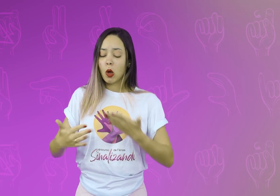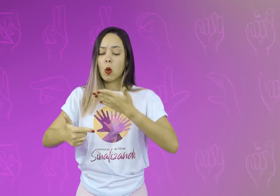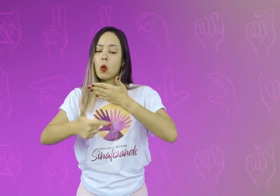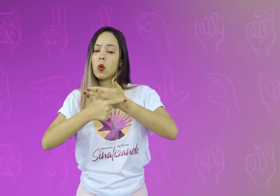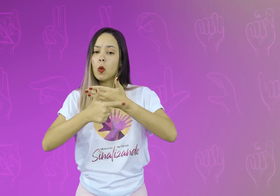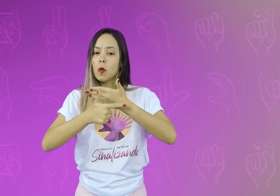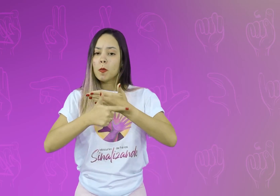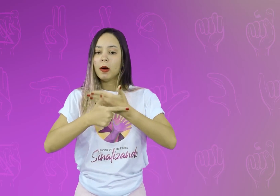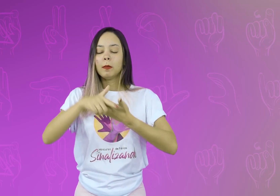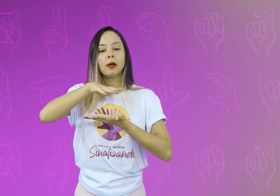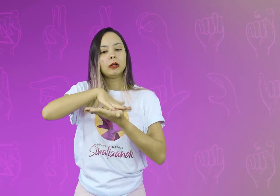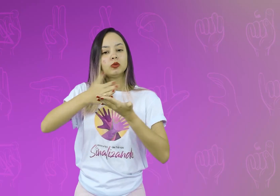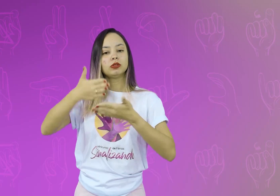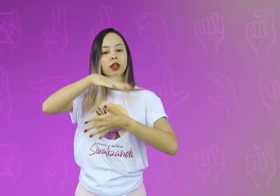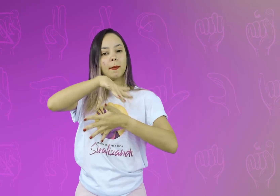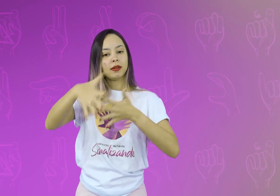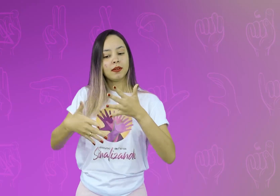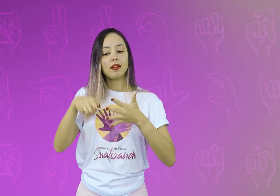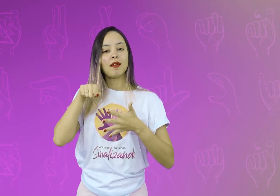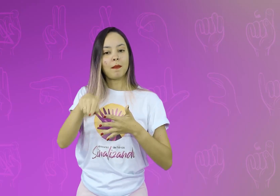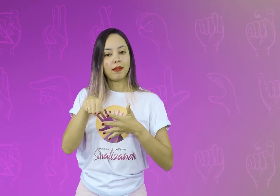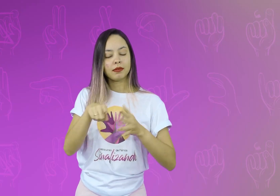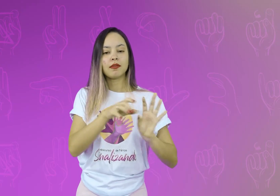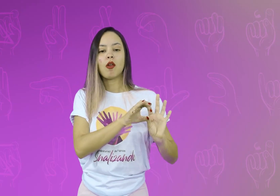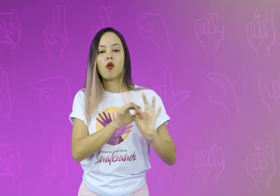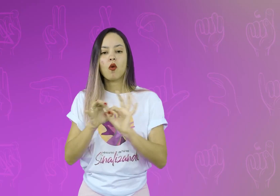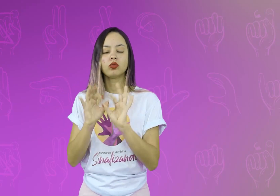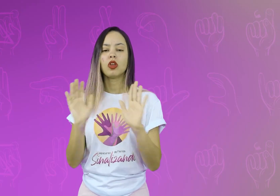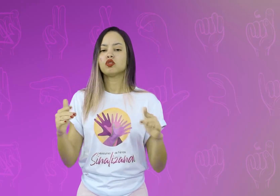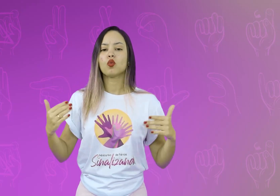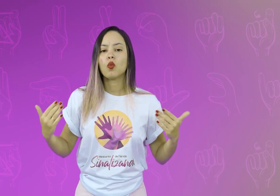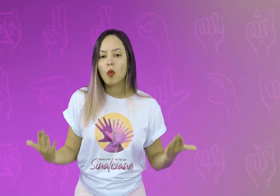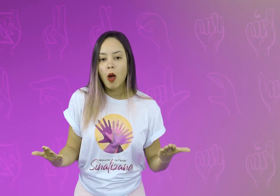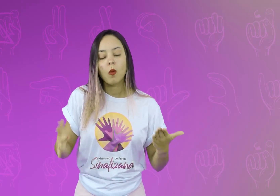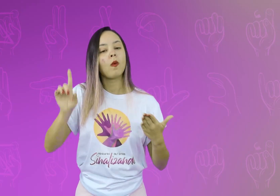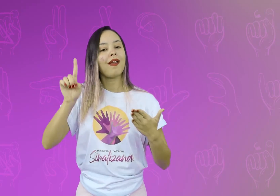lá para atuar. E lembrando, né?